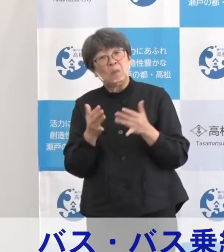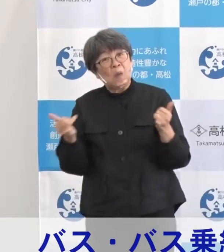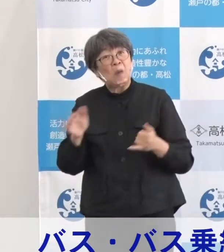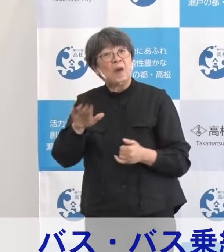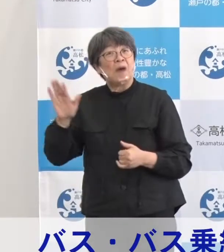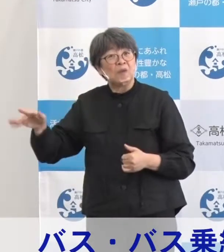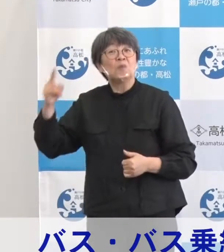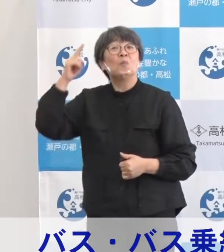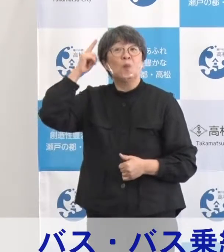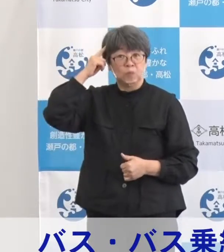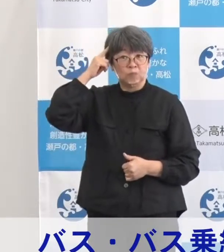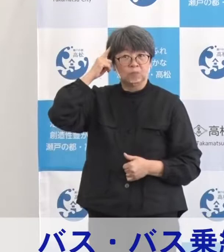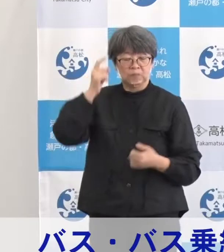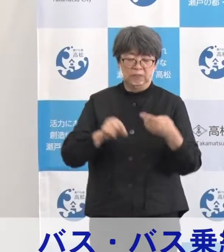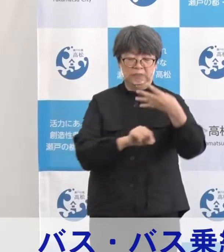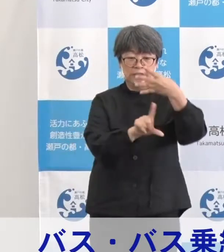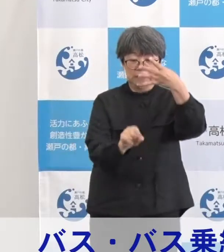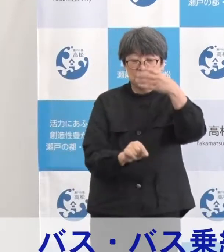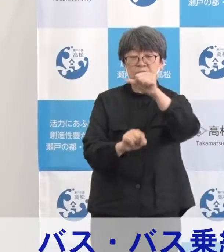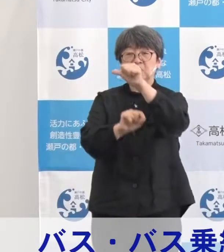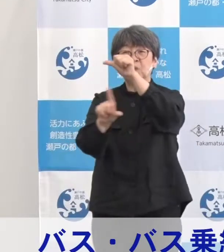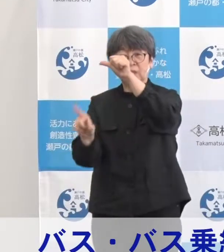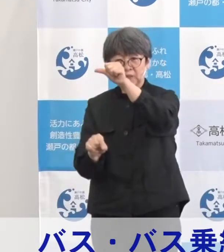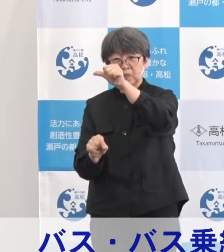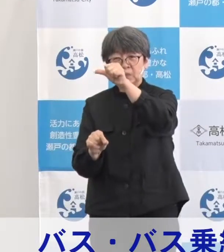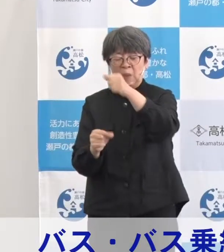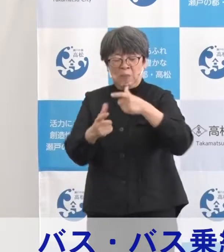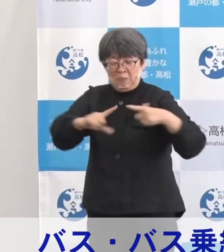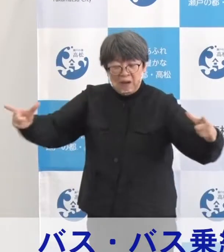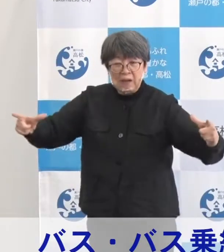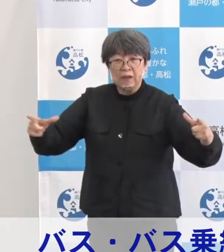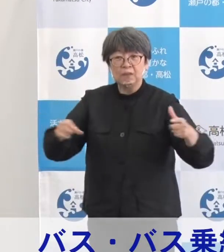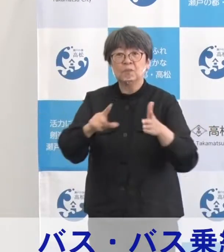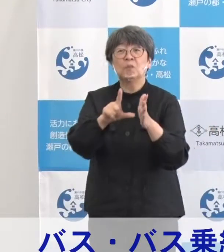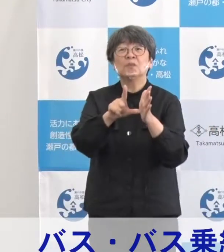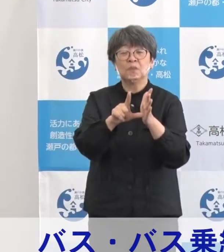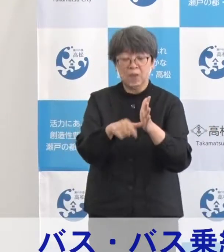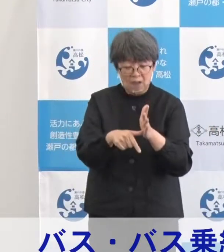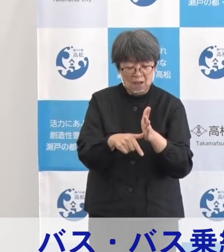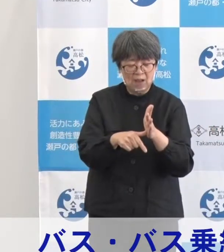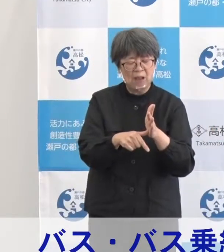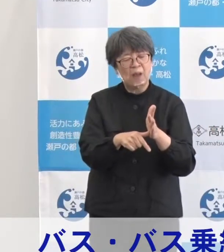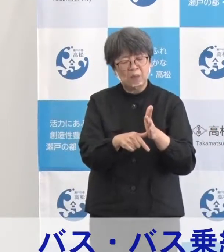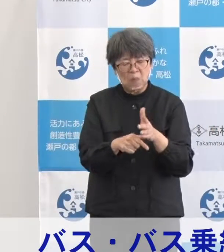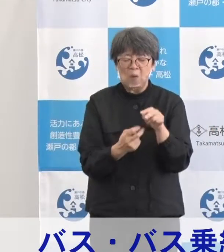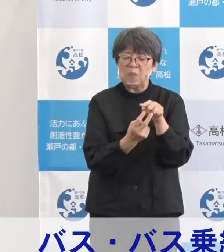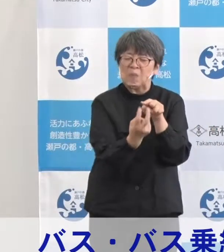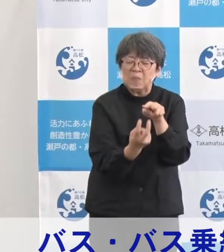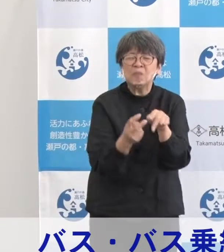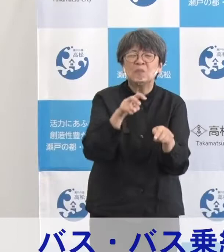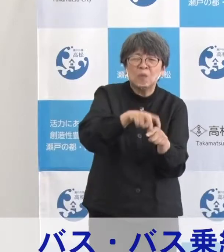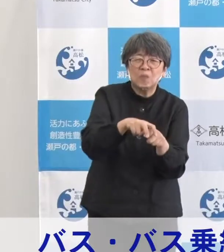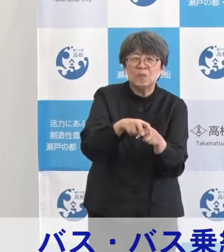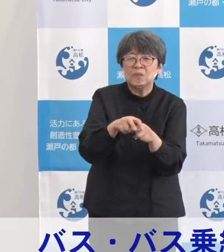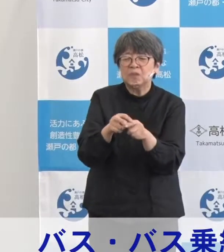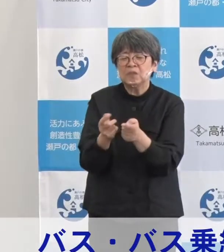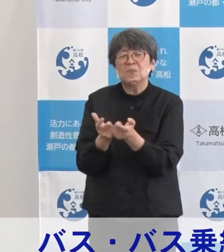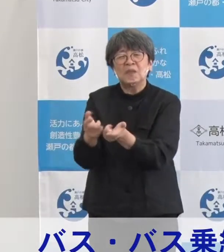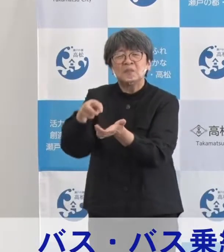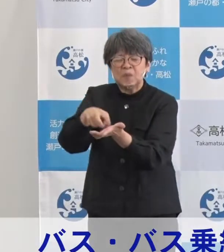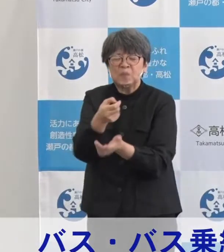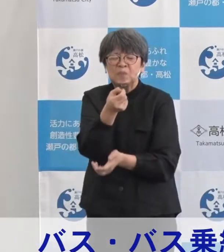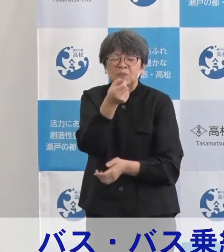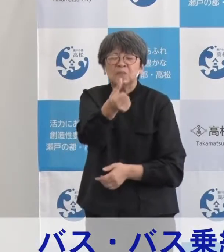れ4月5月の緊急事態宣言委員会の時などには非常に乗客数も落ち込んだところでございます